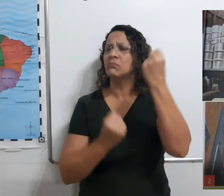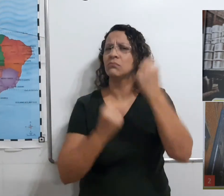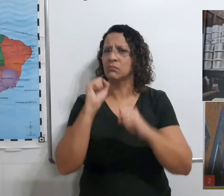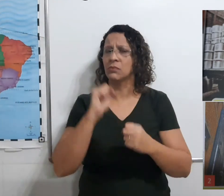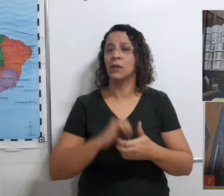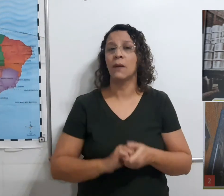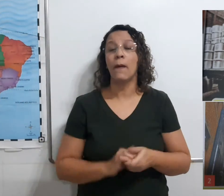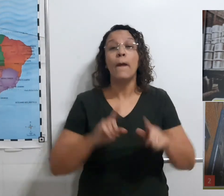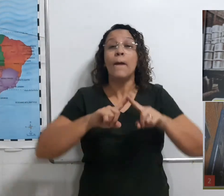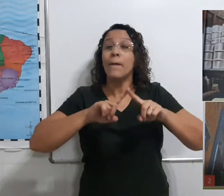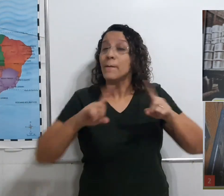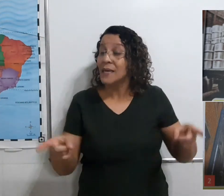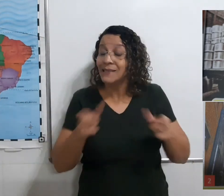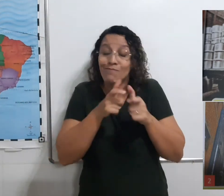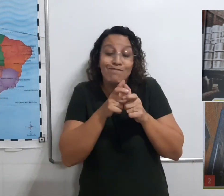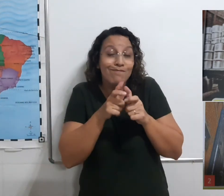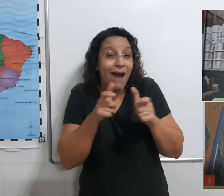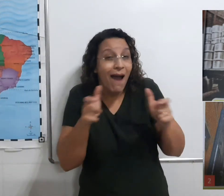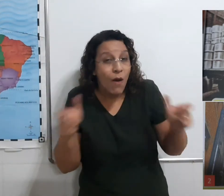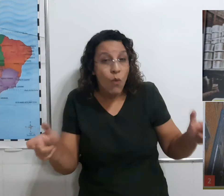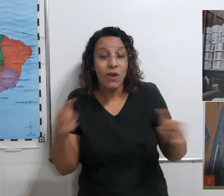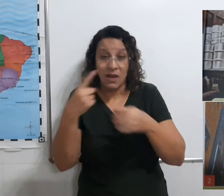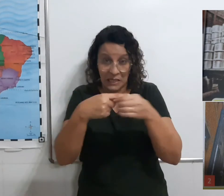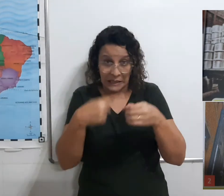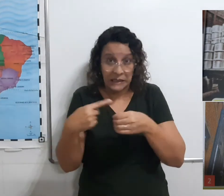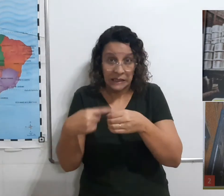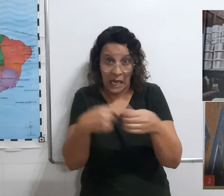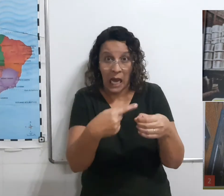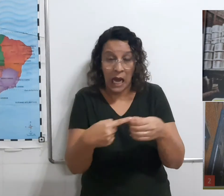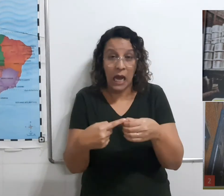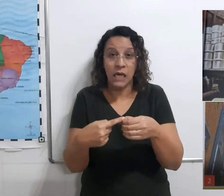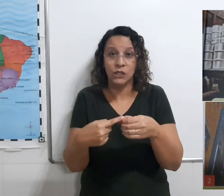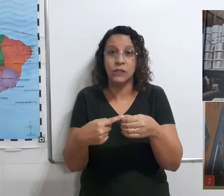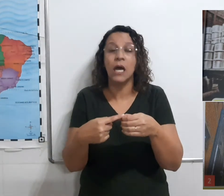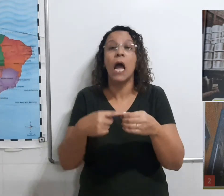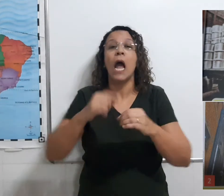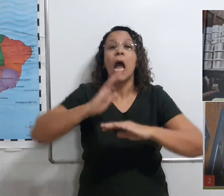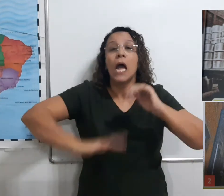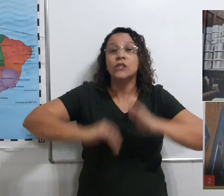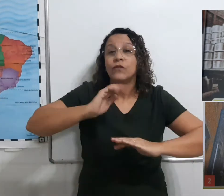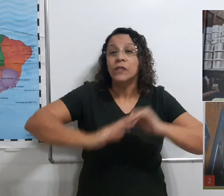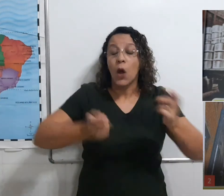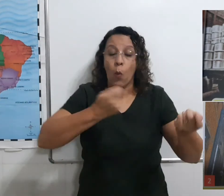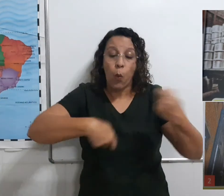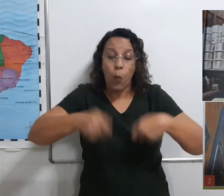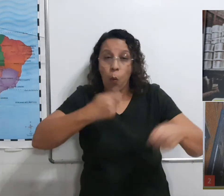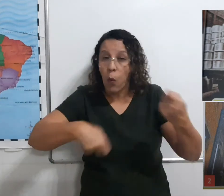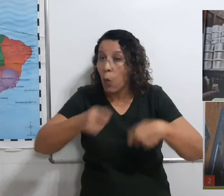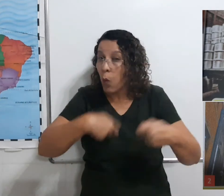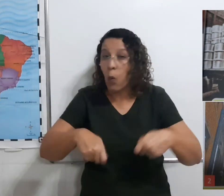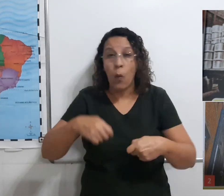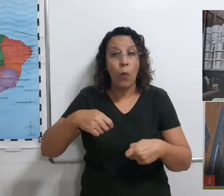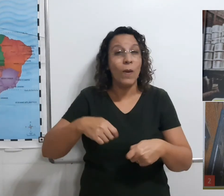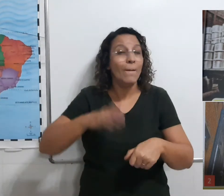Mas na maior parte das cidades, as atividades econômicas mais importantes são